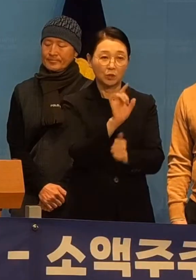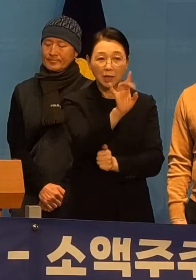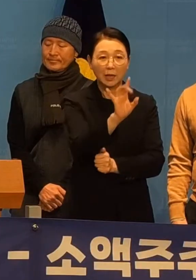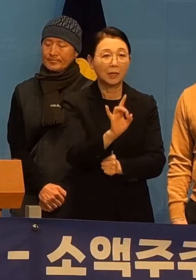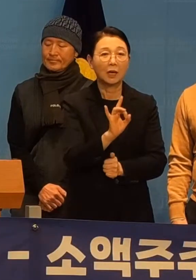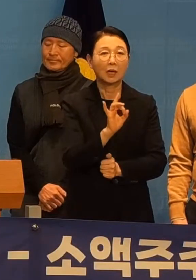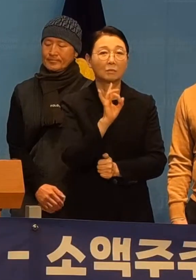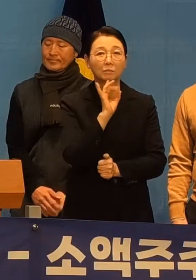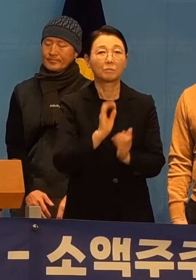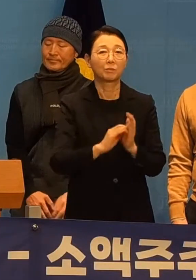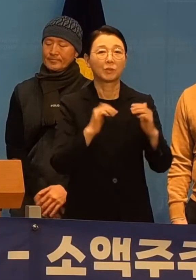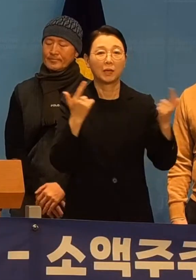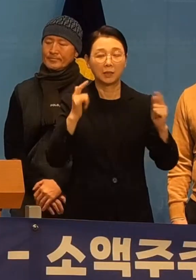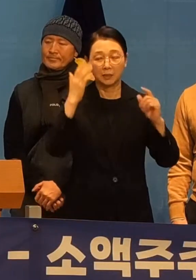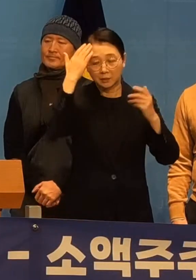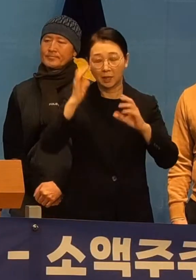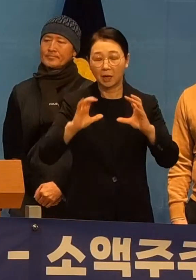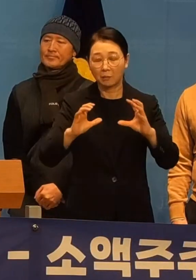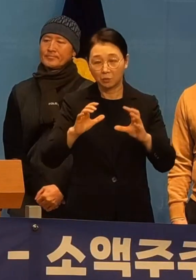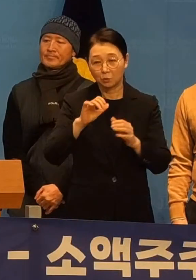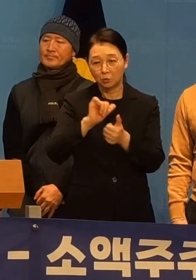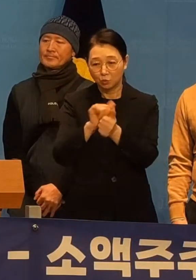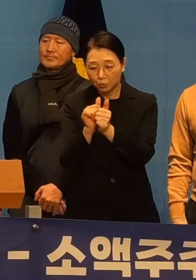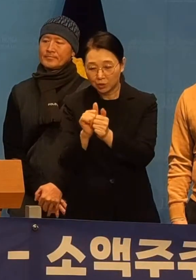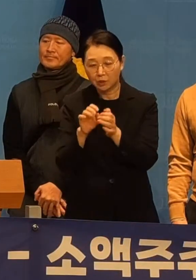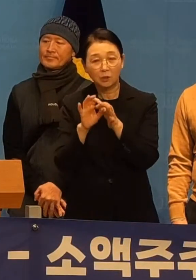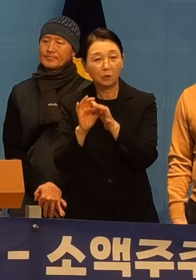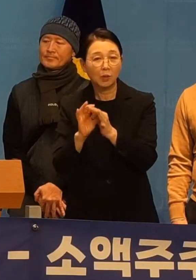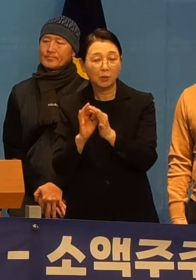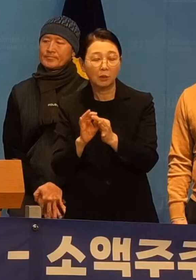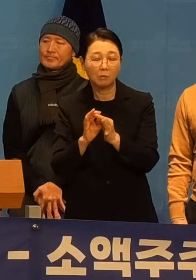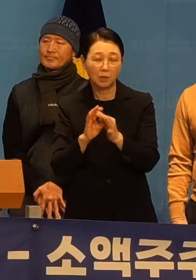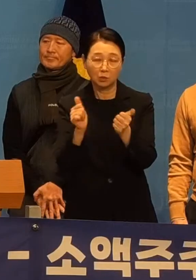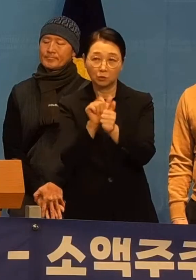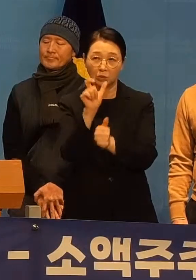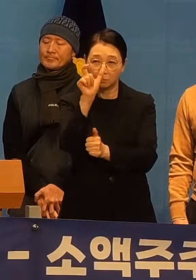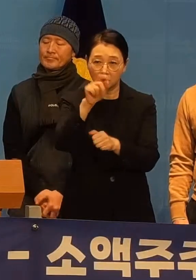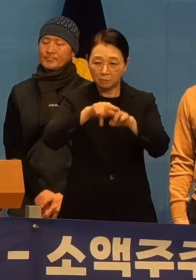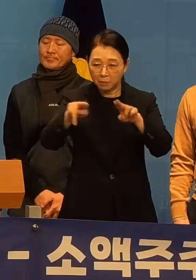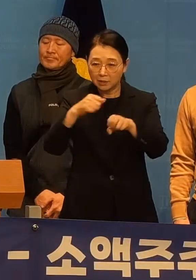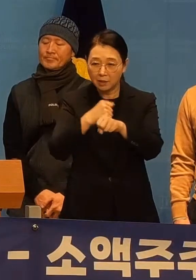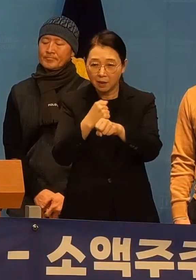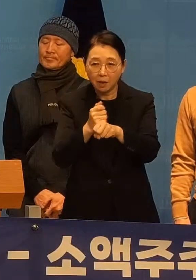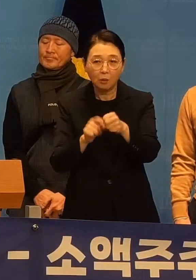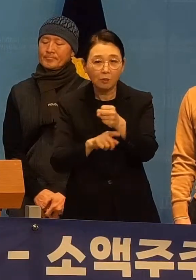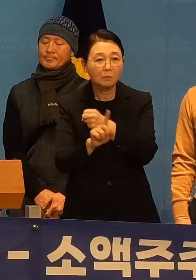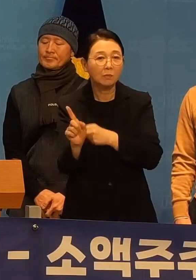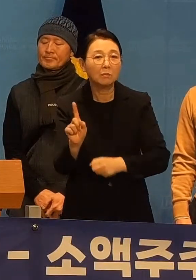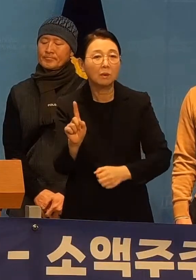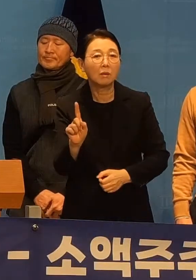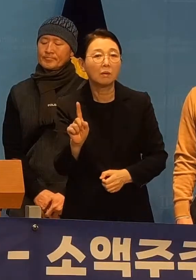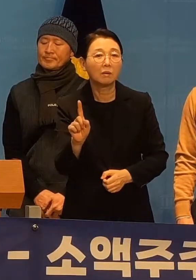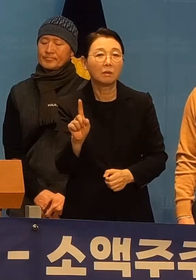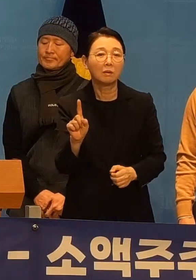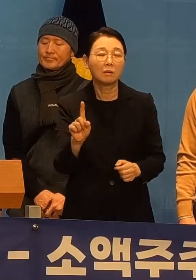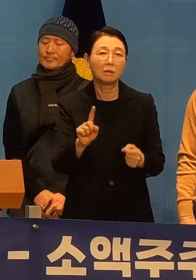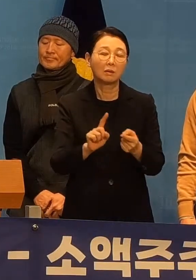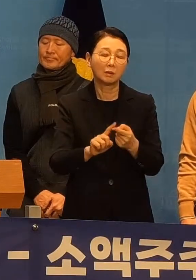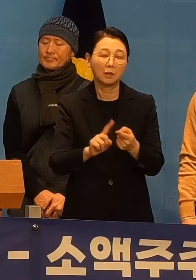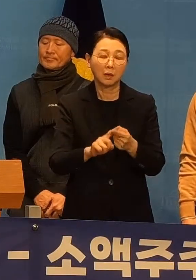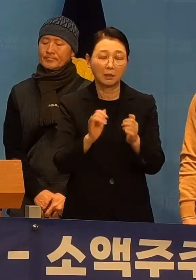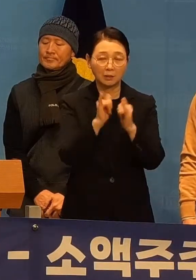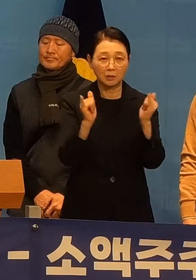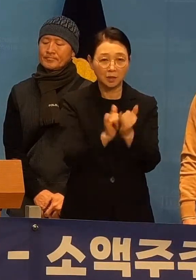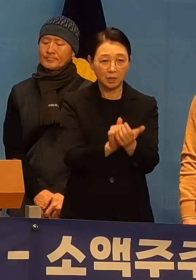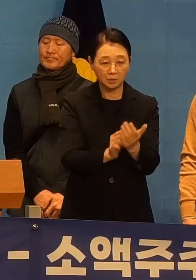아니라 대한민국 자본시장에서 상장 폐지란 무엇이어야 하는가에 대한 사회적